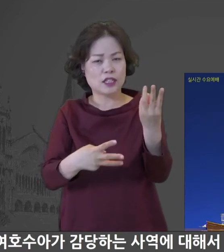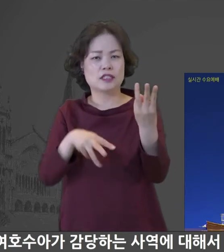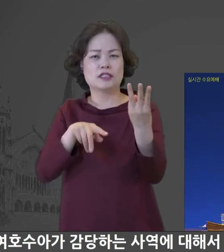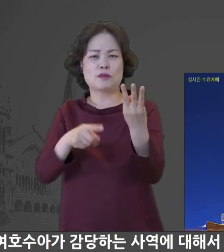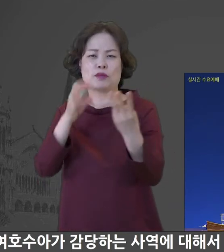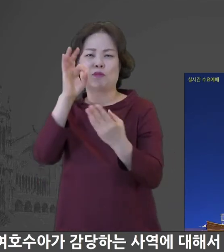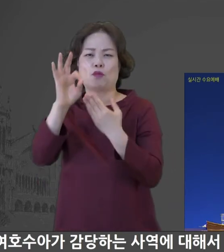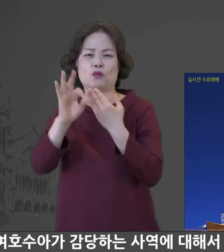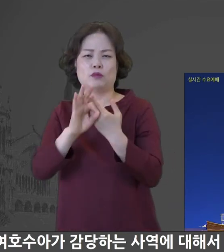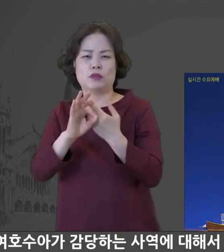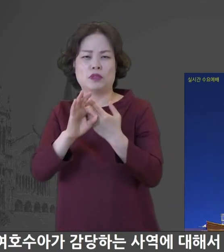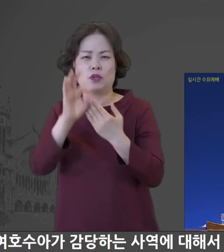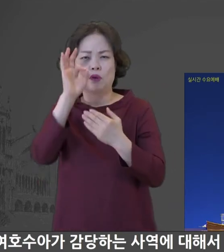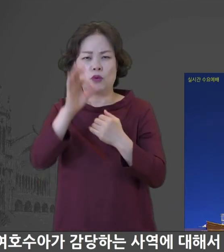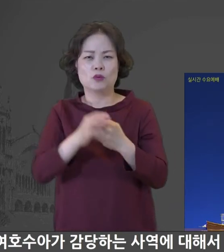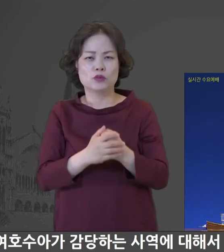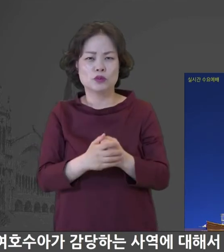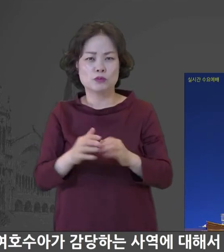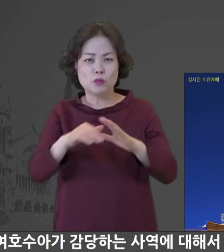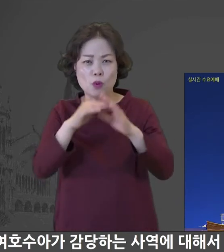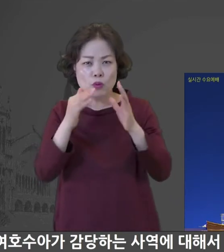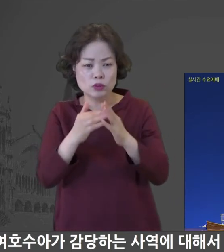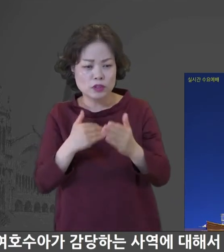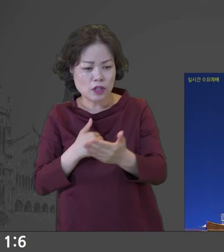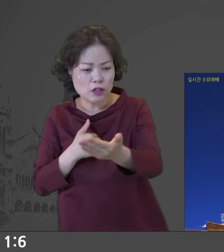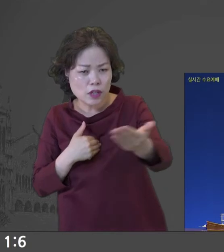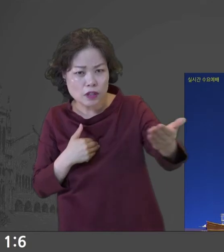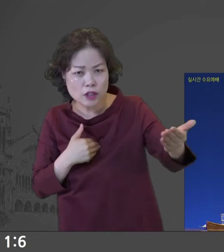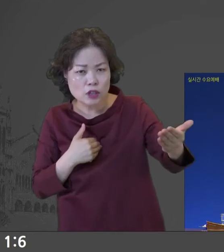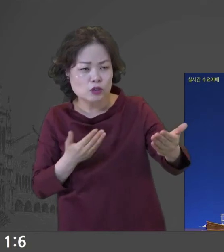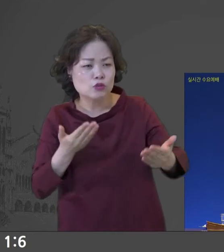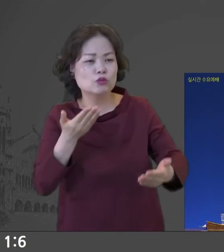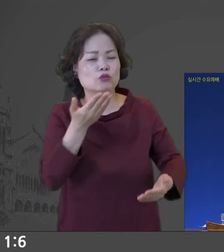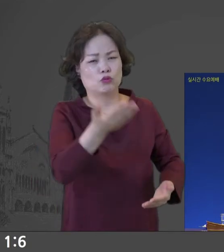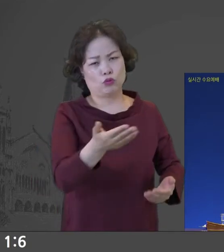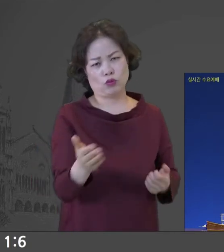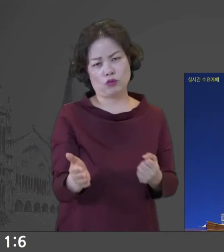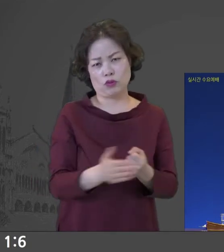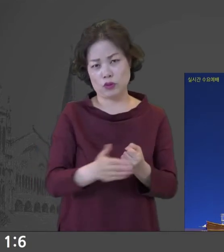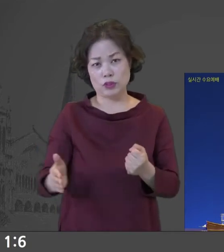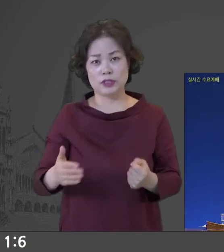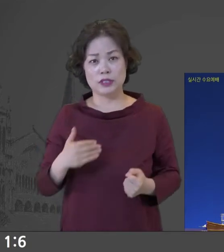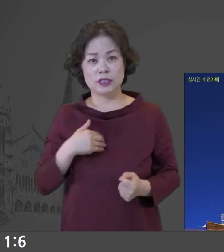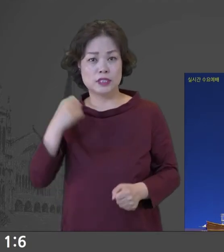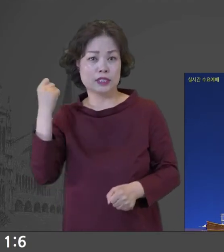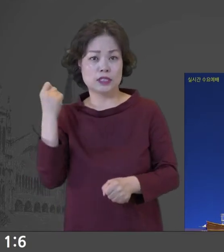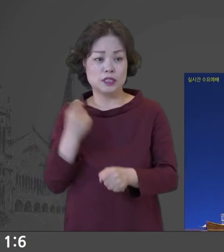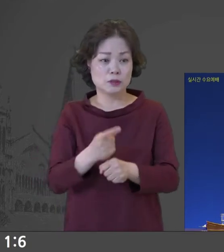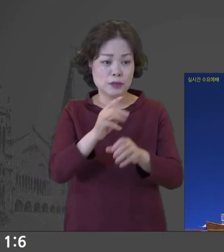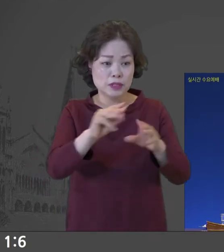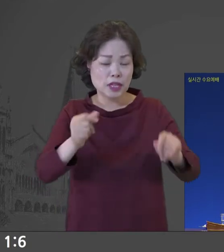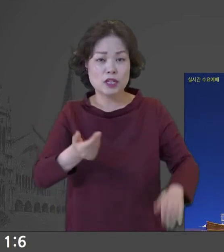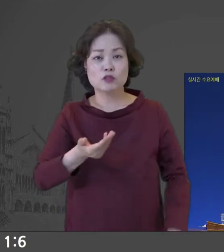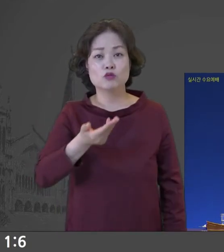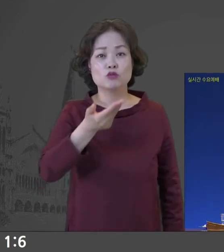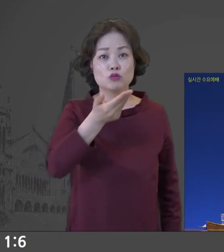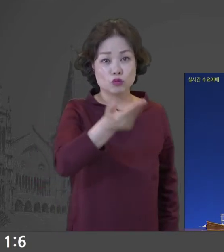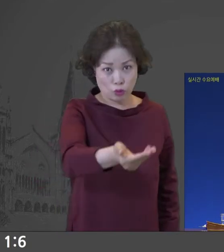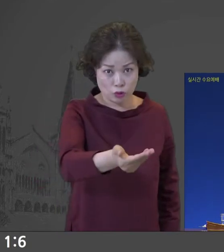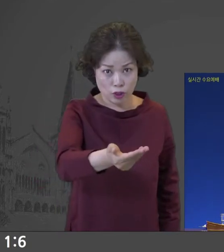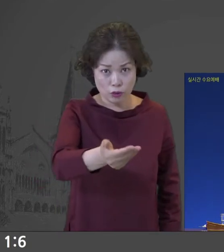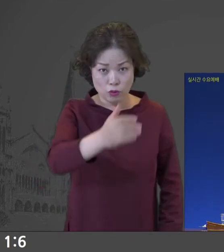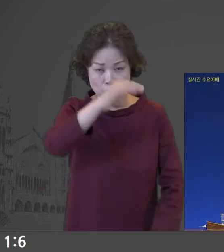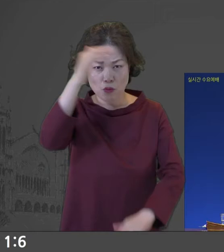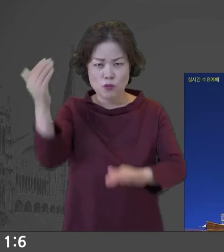보시면 마지막 보면 모두 내가 너희에게 주었노니라고 얘기하죠. 내가 이미 그 땅을 주었다라고